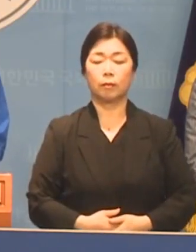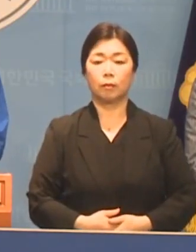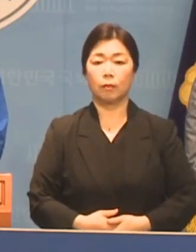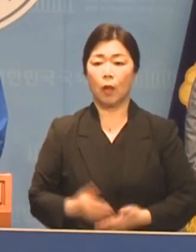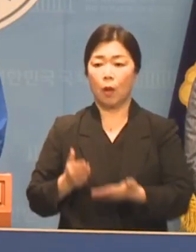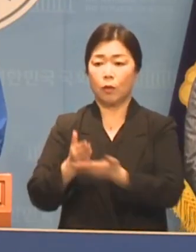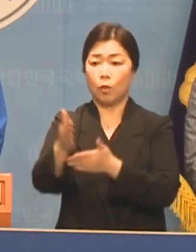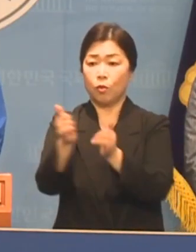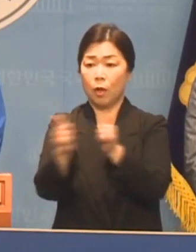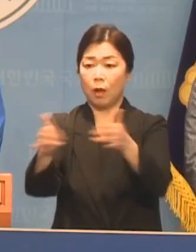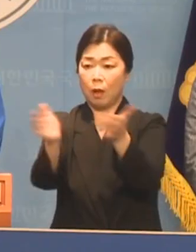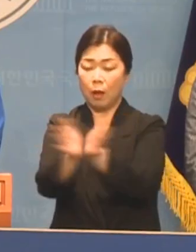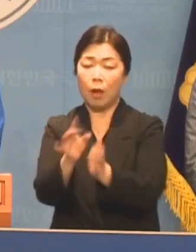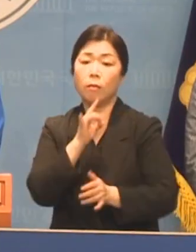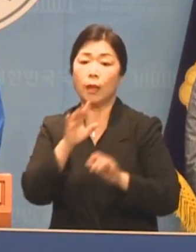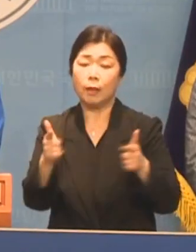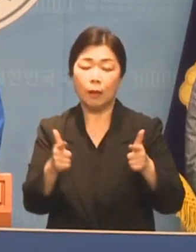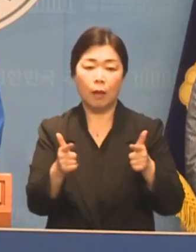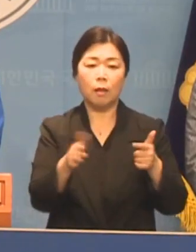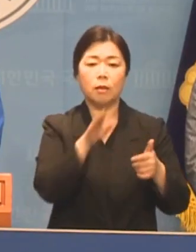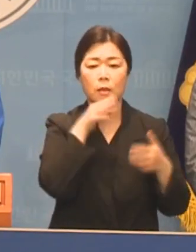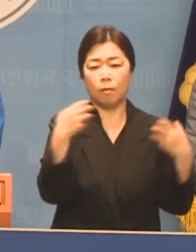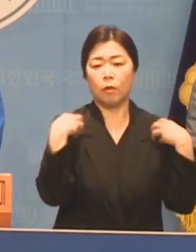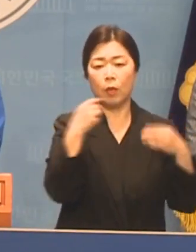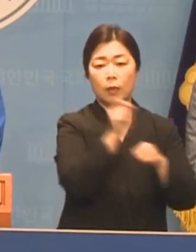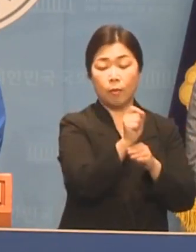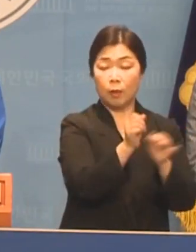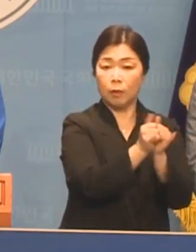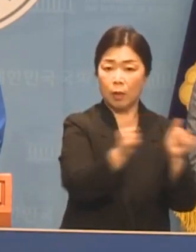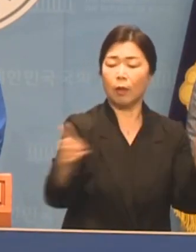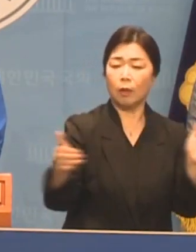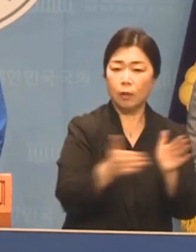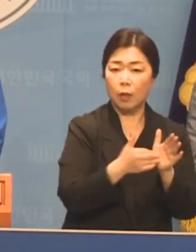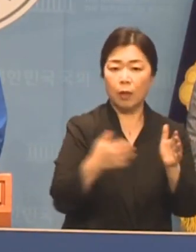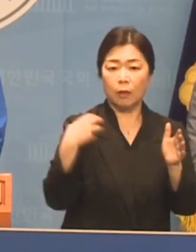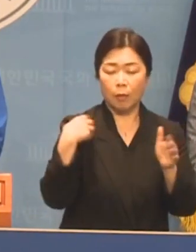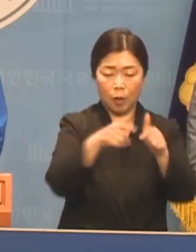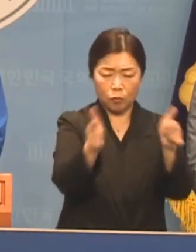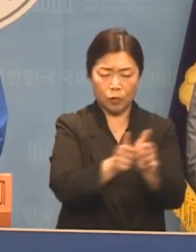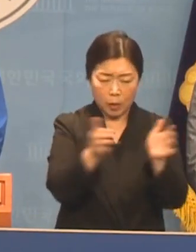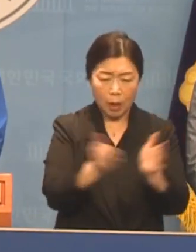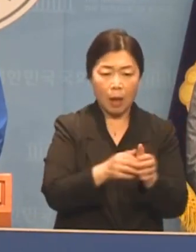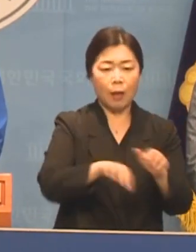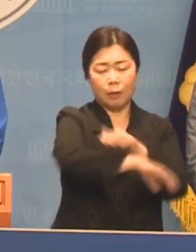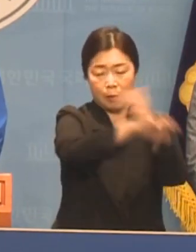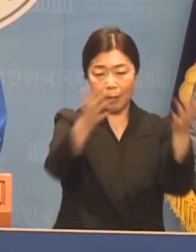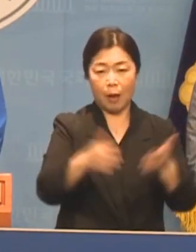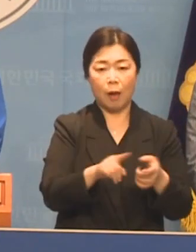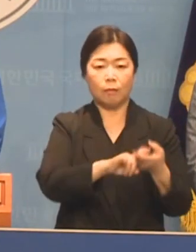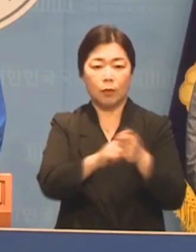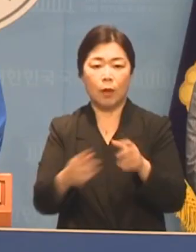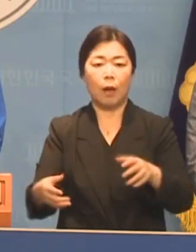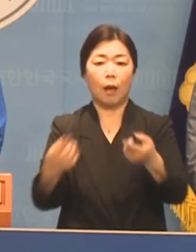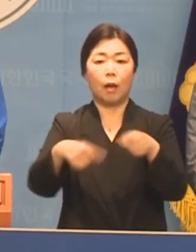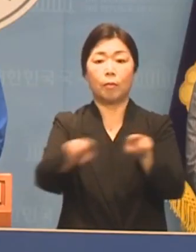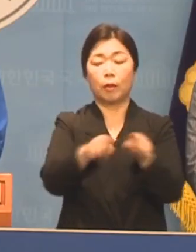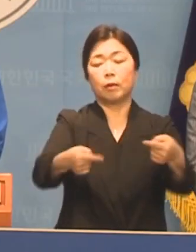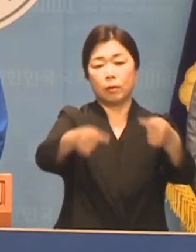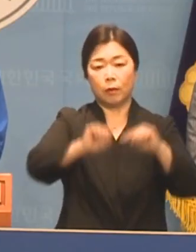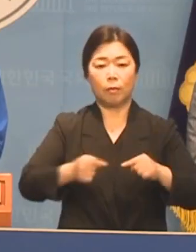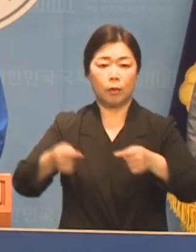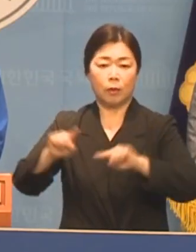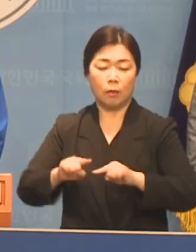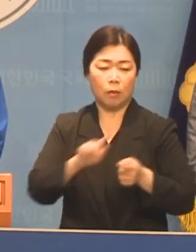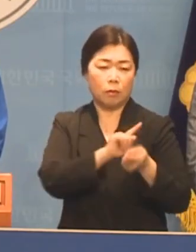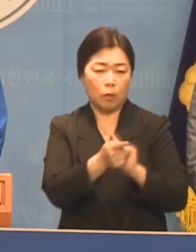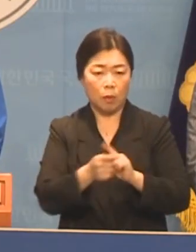전문가 그룹뿐 아니라 실무 주무관부터 담당 국장까지 함께 참여하여 격의